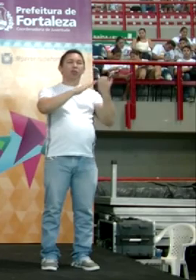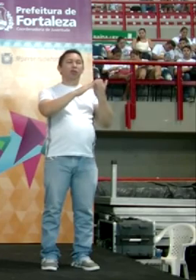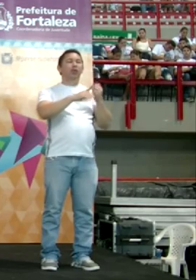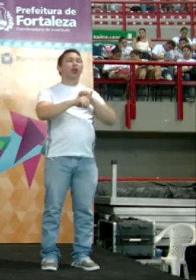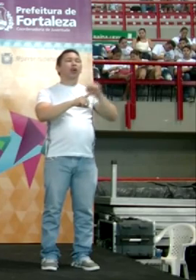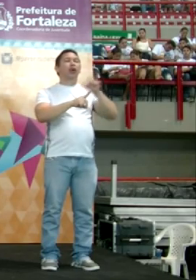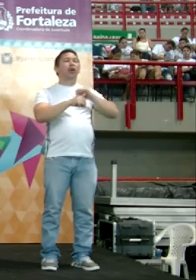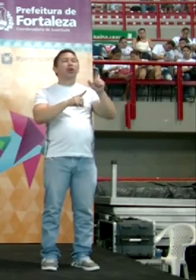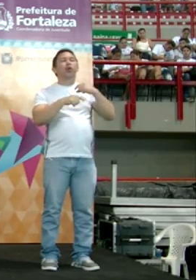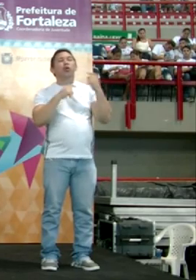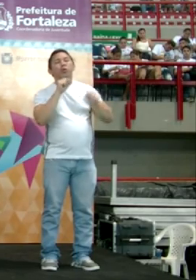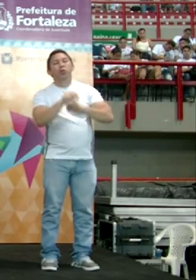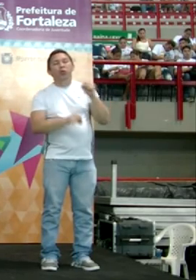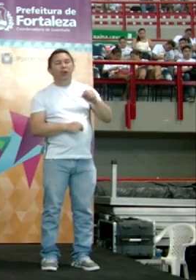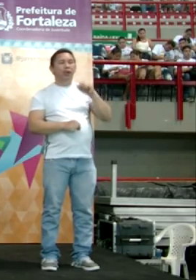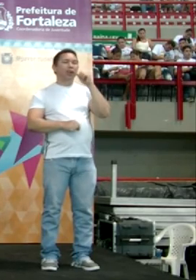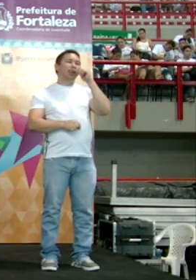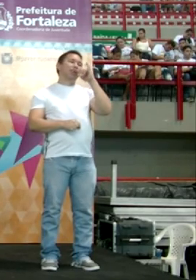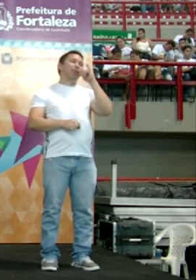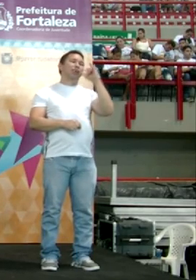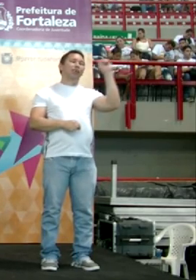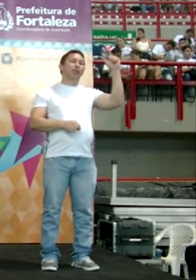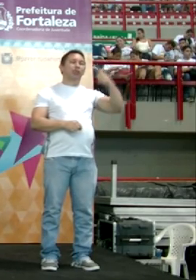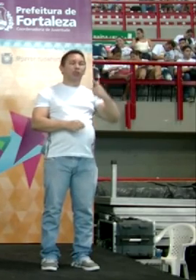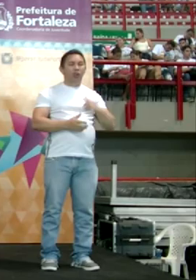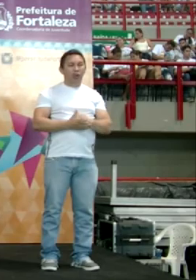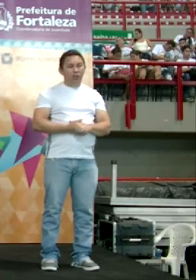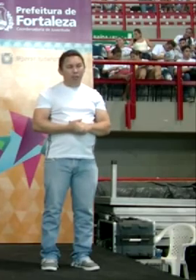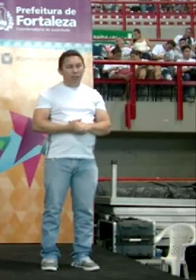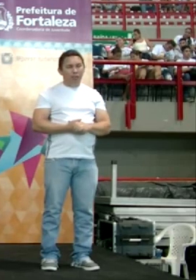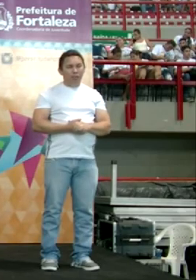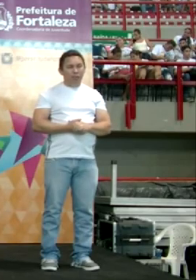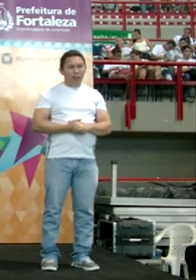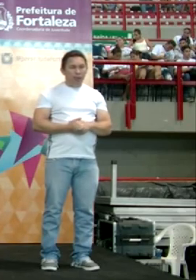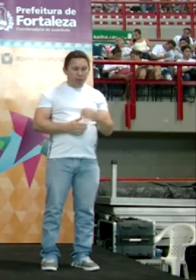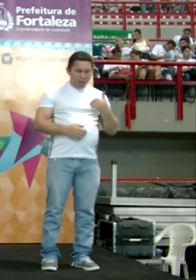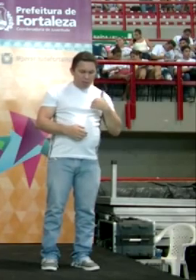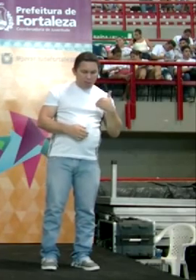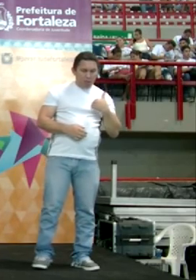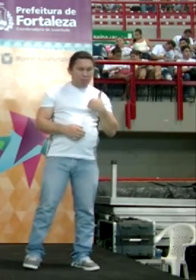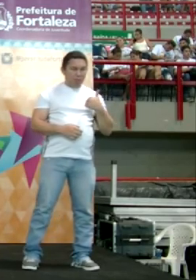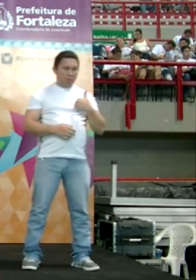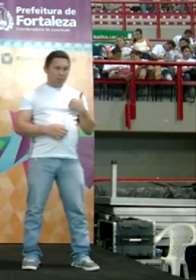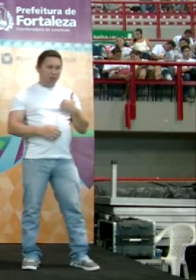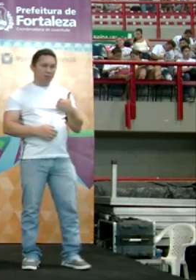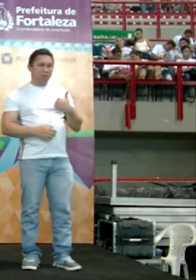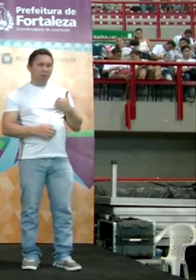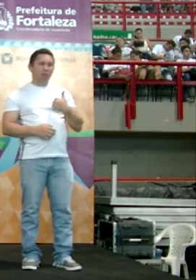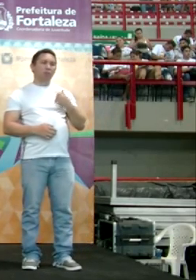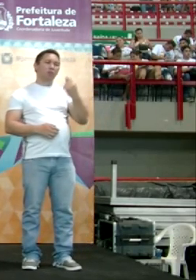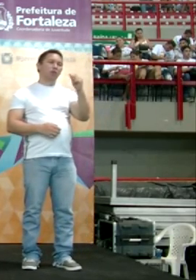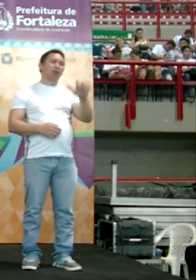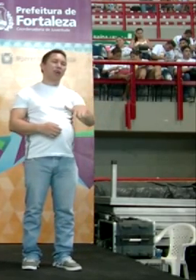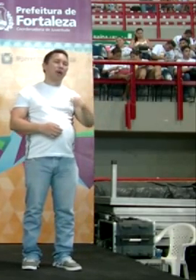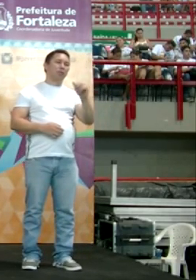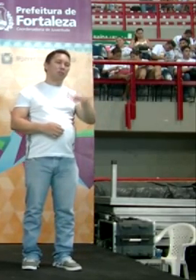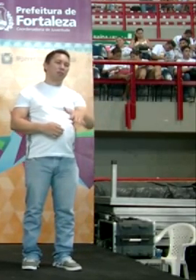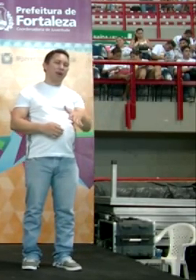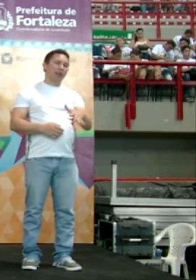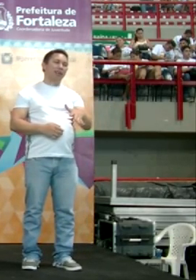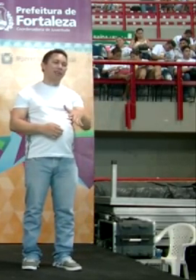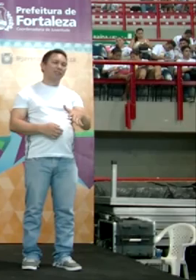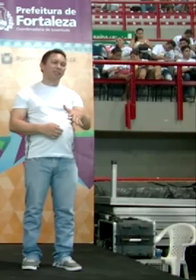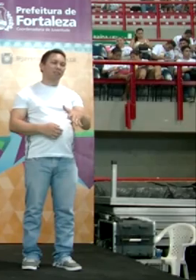de procedimento e tem sido vantajoso, tá? Para o cliente, porque ele paga menos, consegue produzir